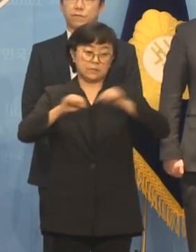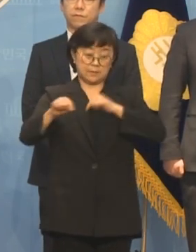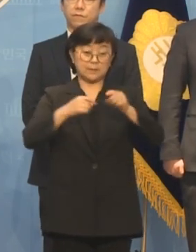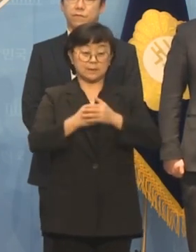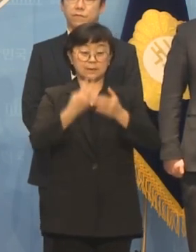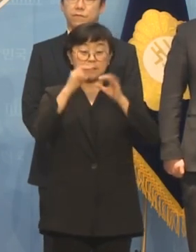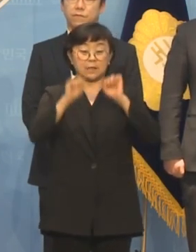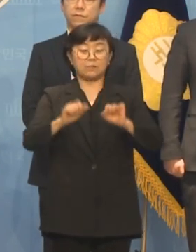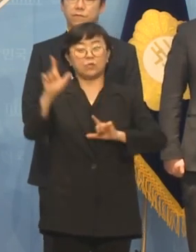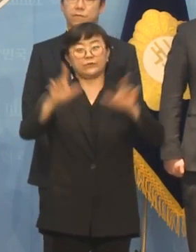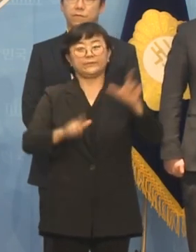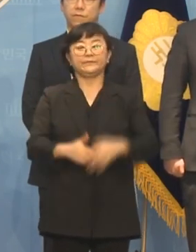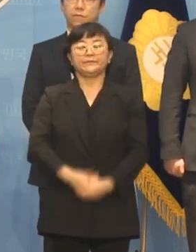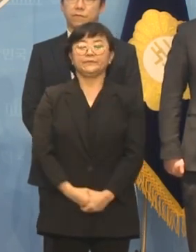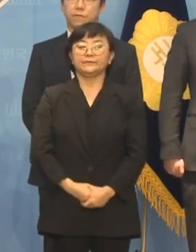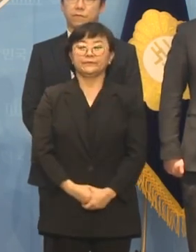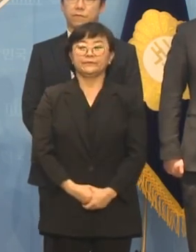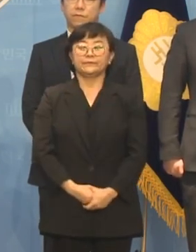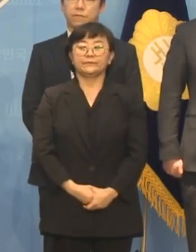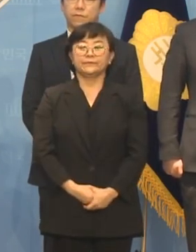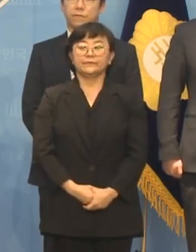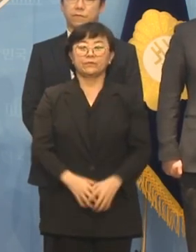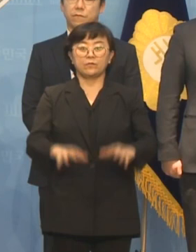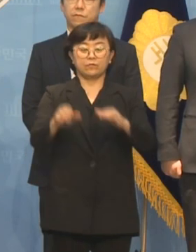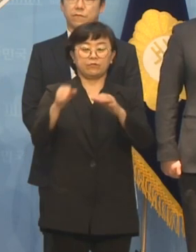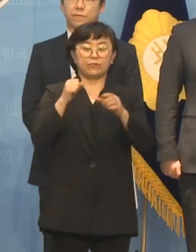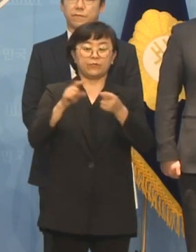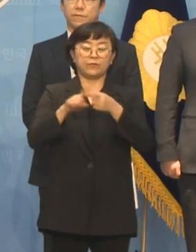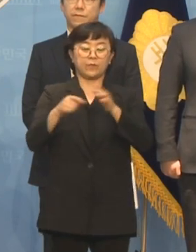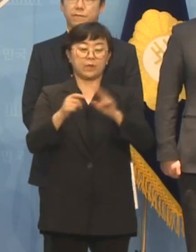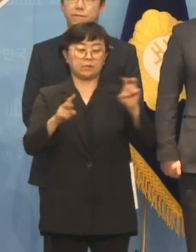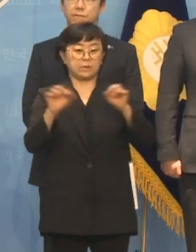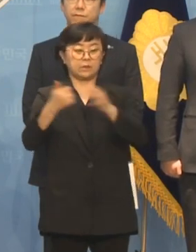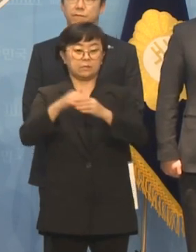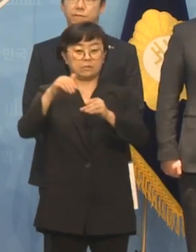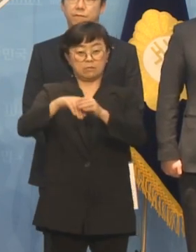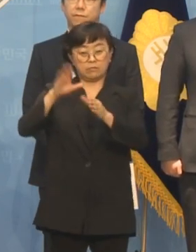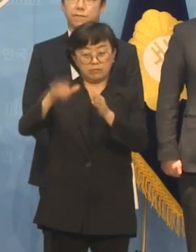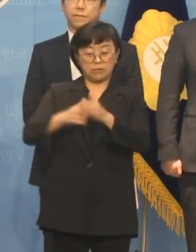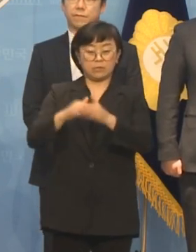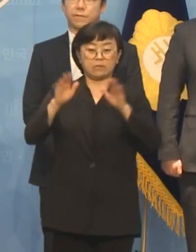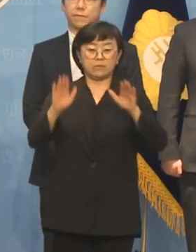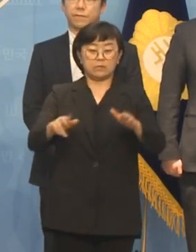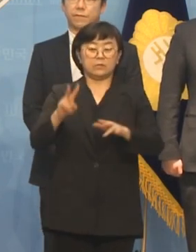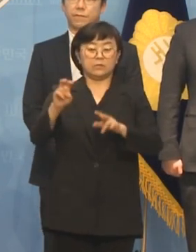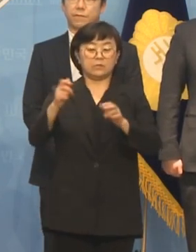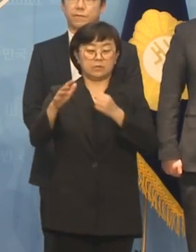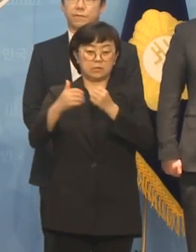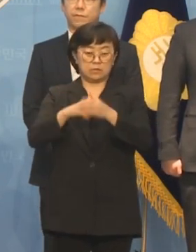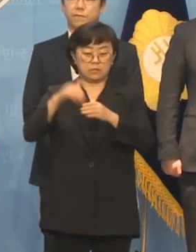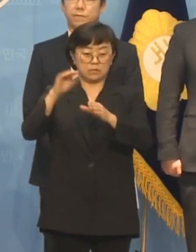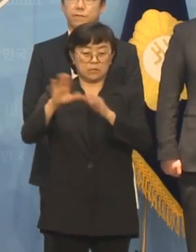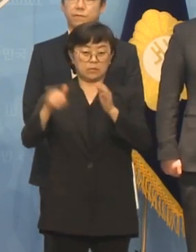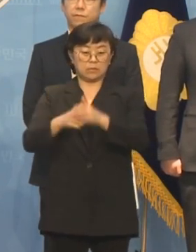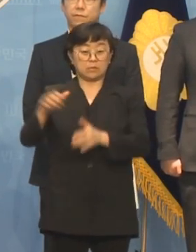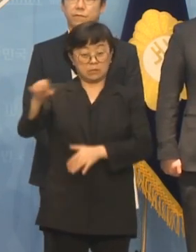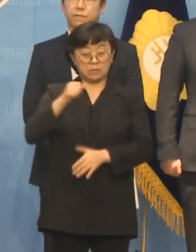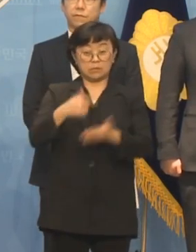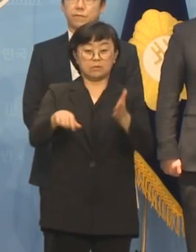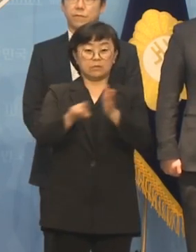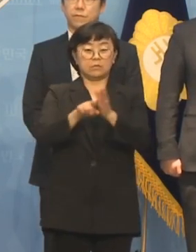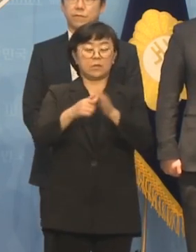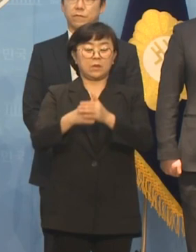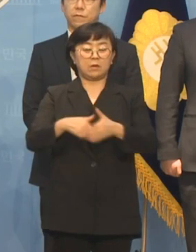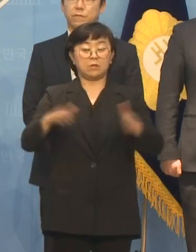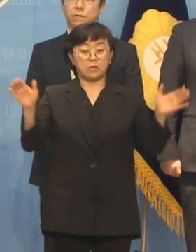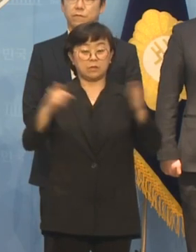생생한 모습입니다. 국민의힘이 21대 총선에서도 그리고 이번 22대 총선에서도 획책하려고 하는